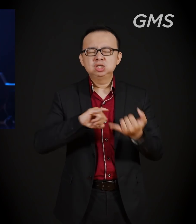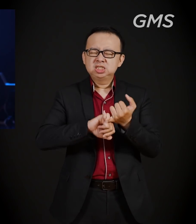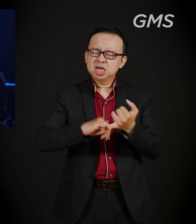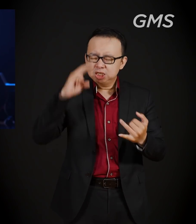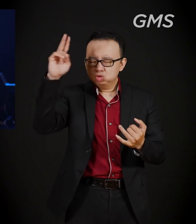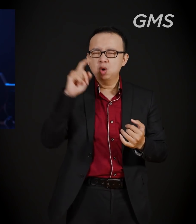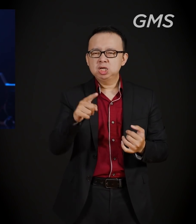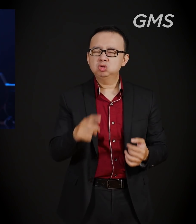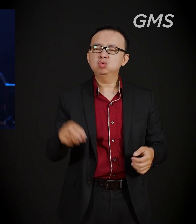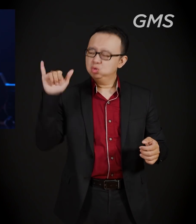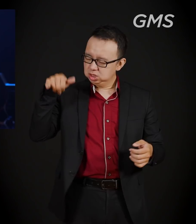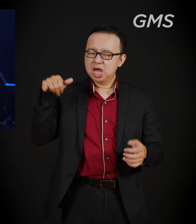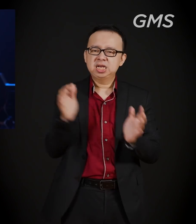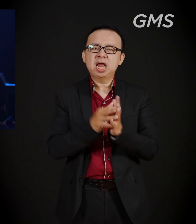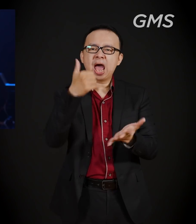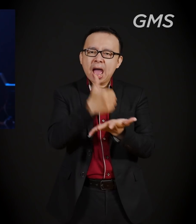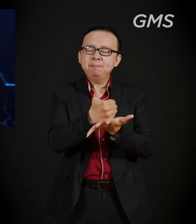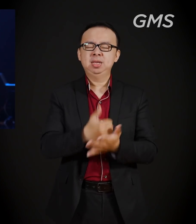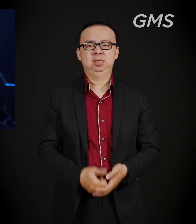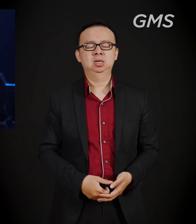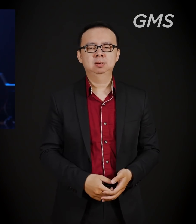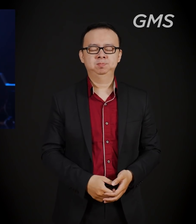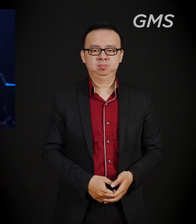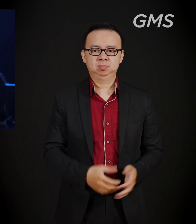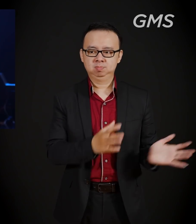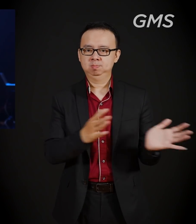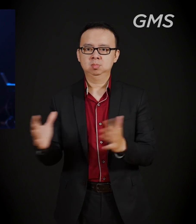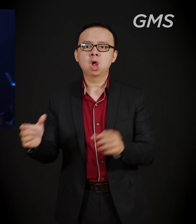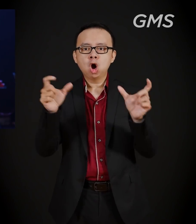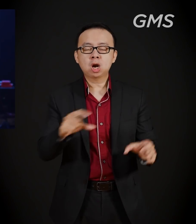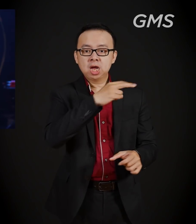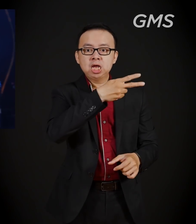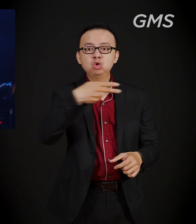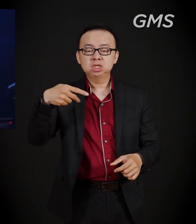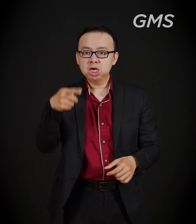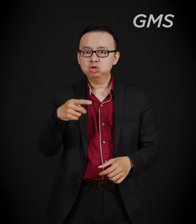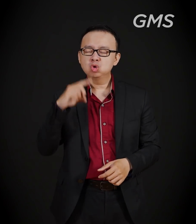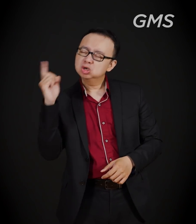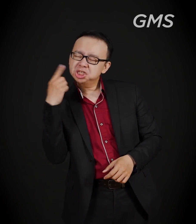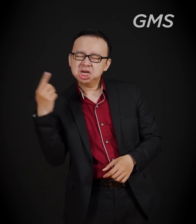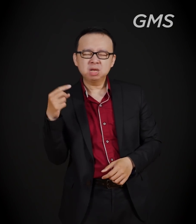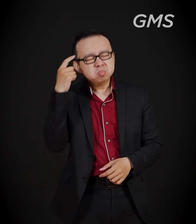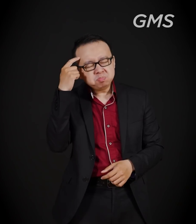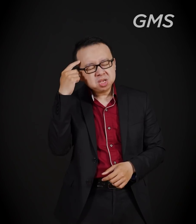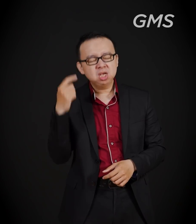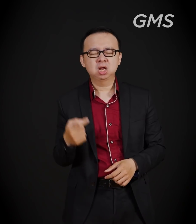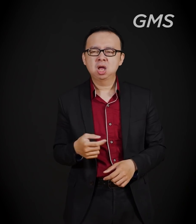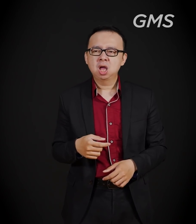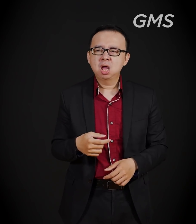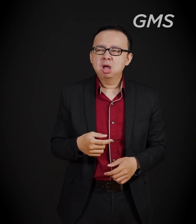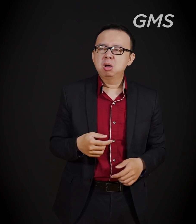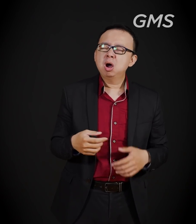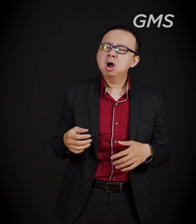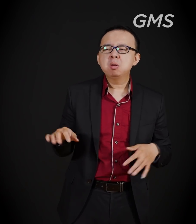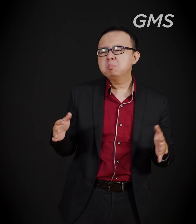Orang Indonesia ini paling sering gini, jangan-jangan, ya kan? Tapi nanti gimana kalau